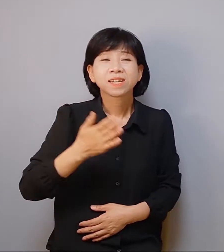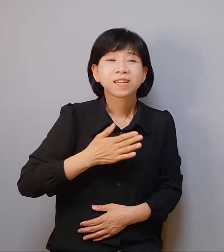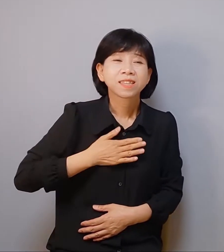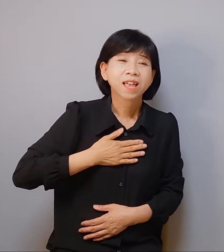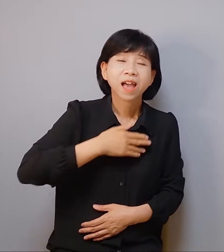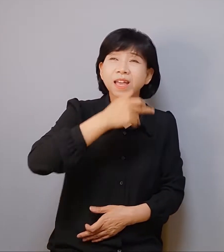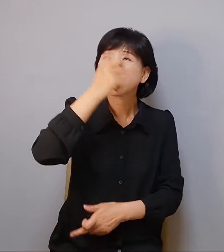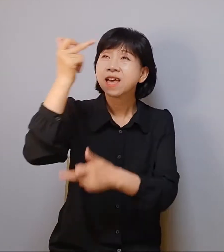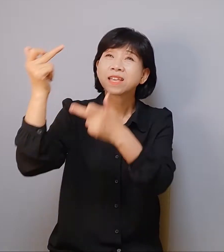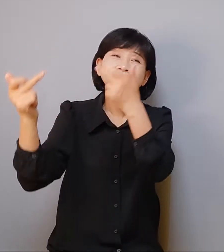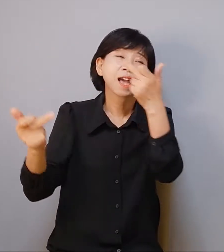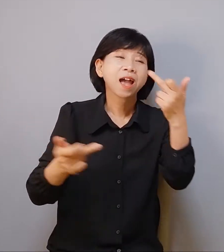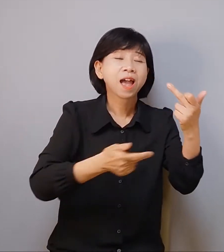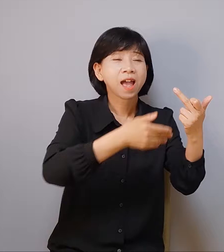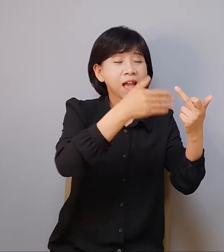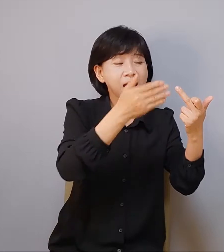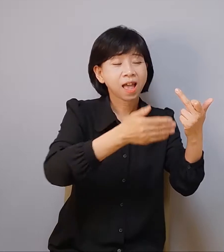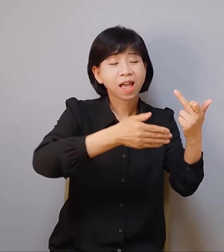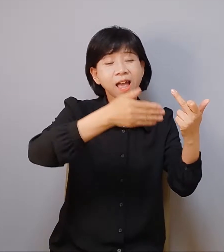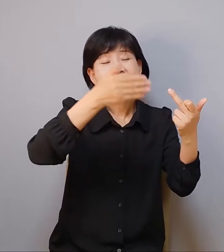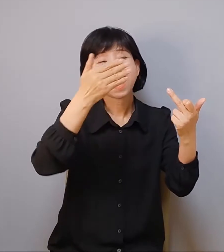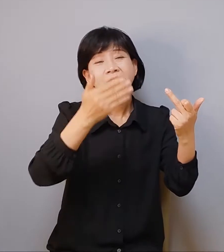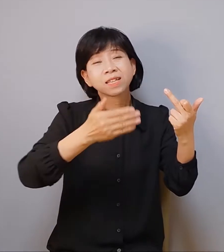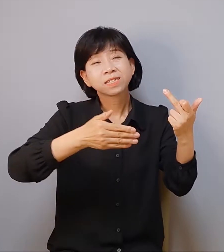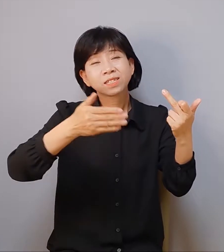주만이 나의